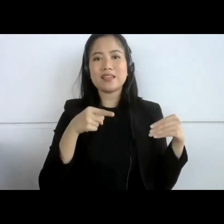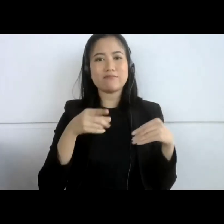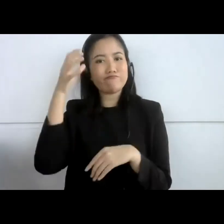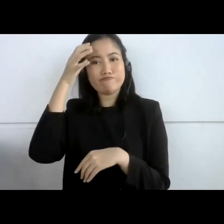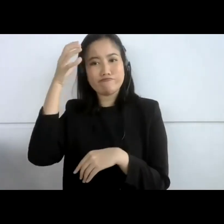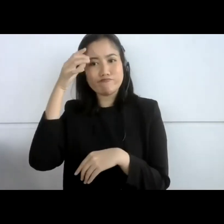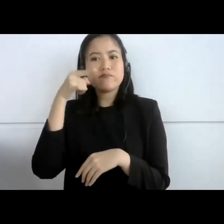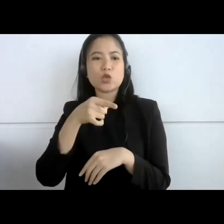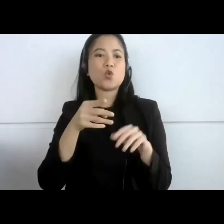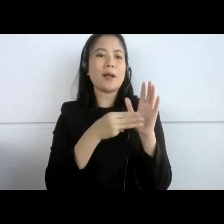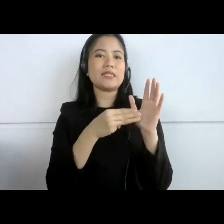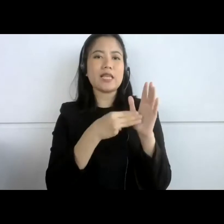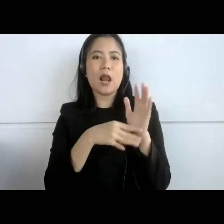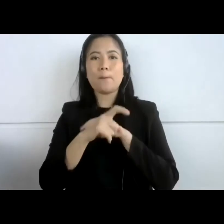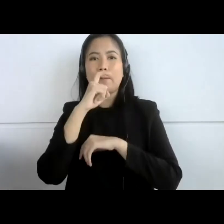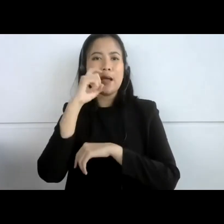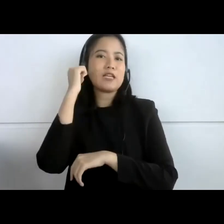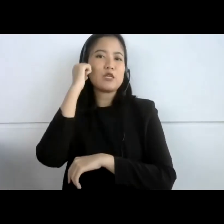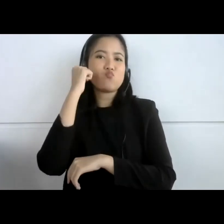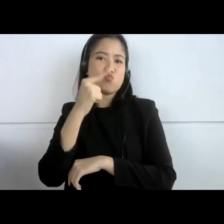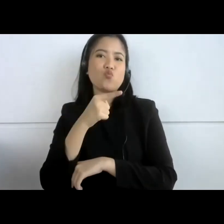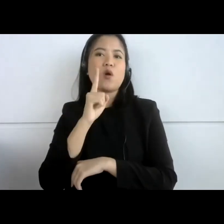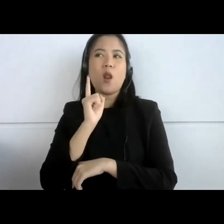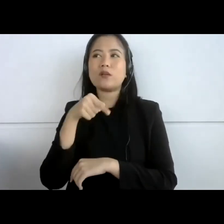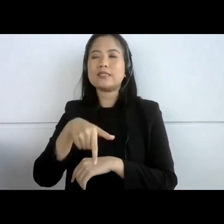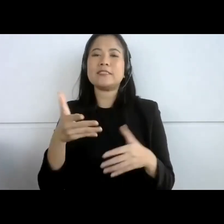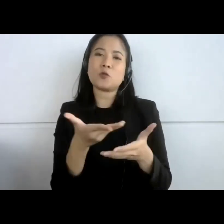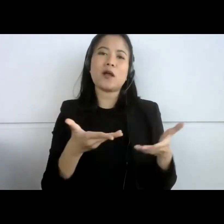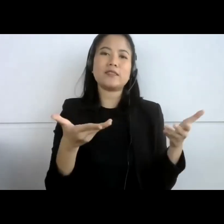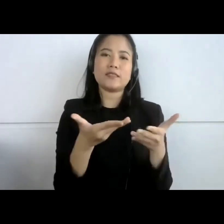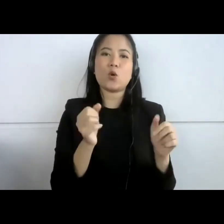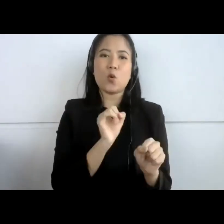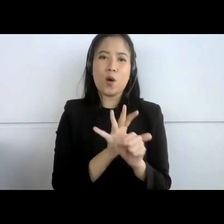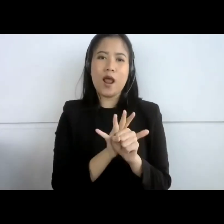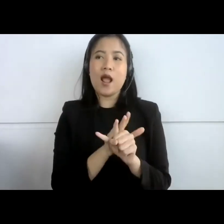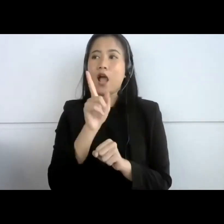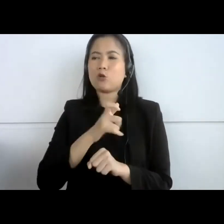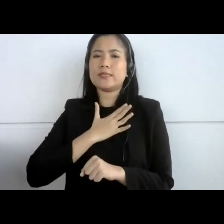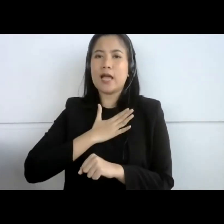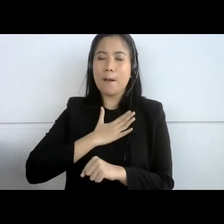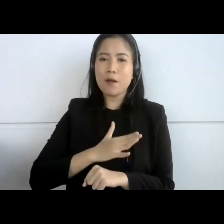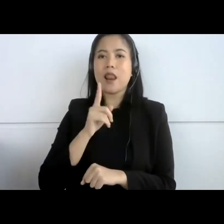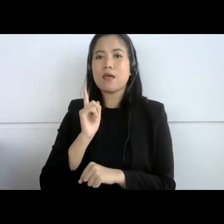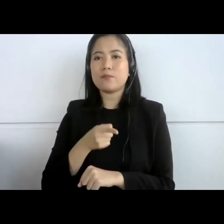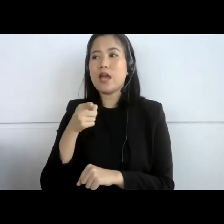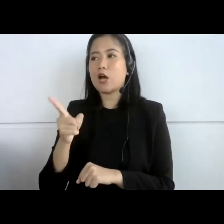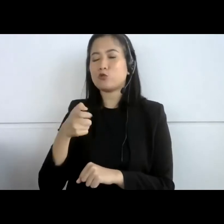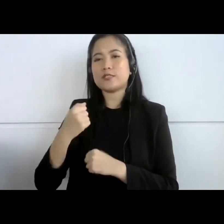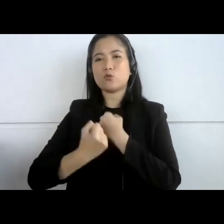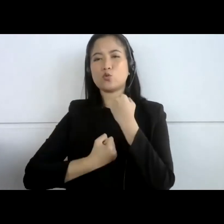pandemi kali ini. Harus banyak bersabar, harus banyak berikhtiar. Saya mengucapkan juga apresiasi tinggi bagi para orang tua yang masih